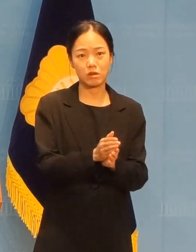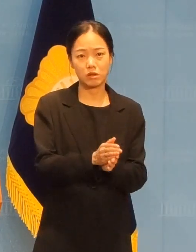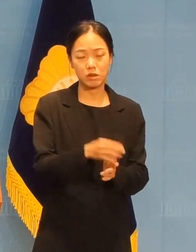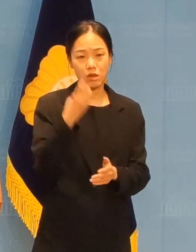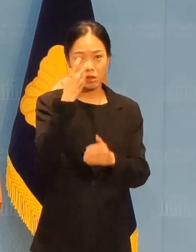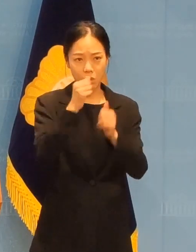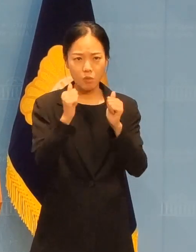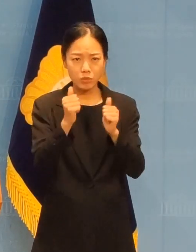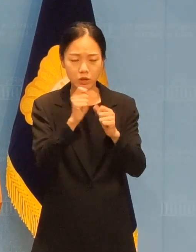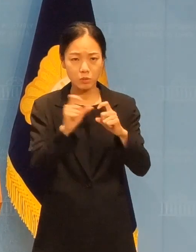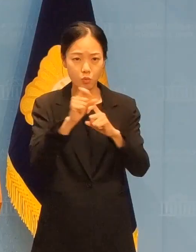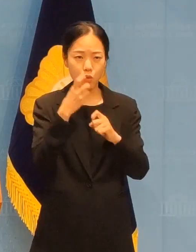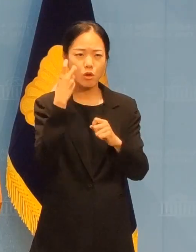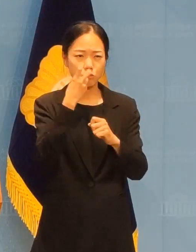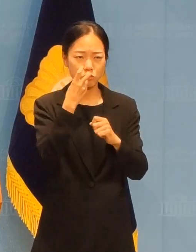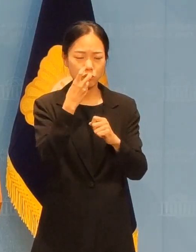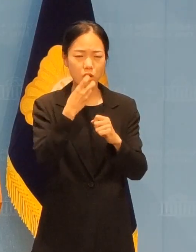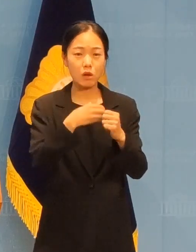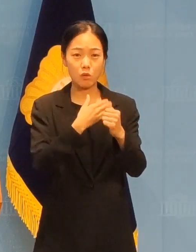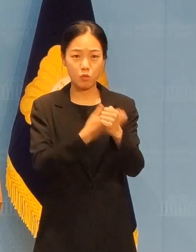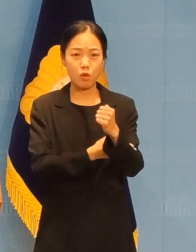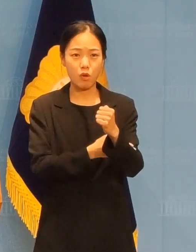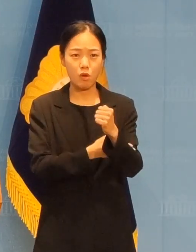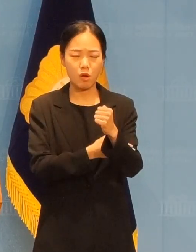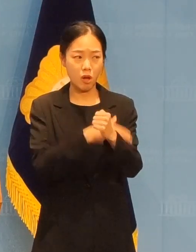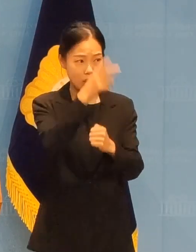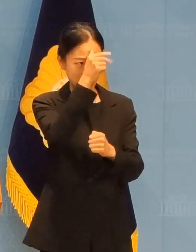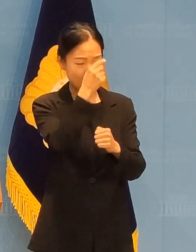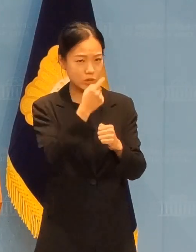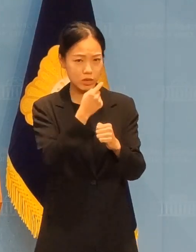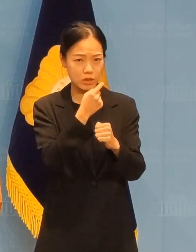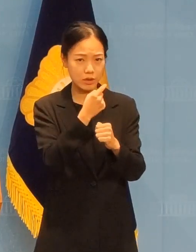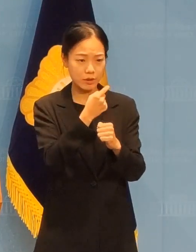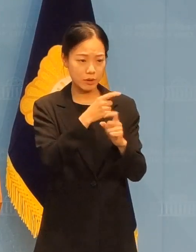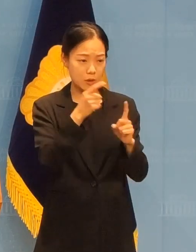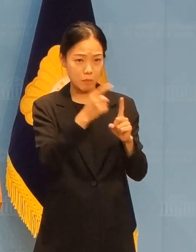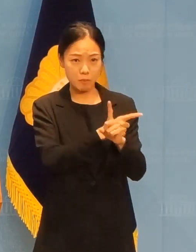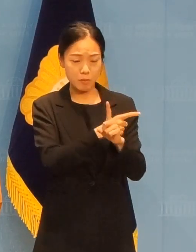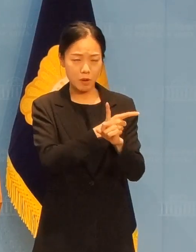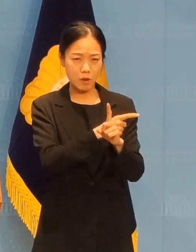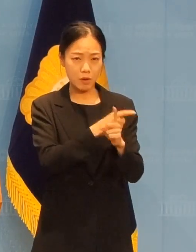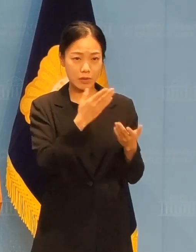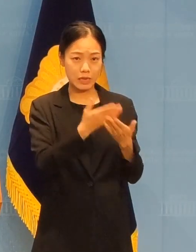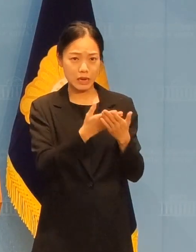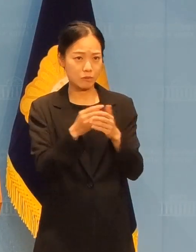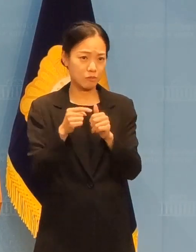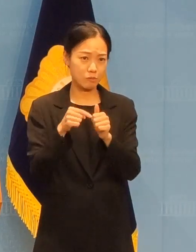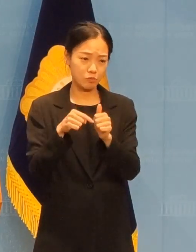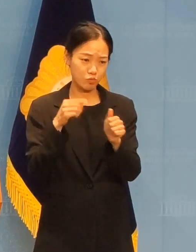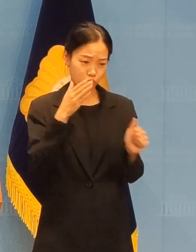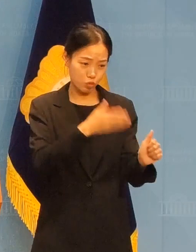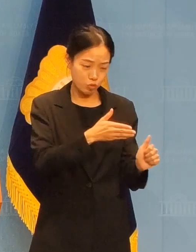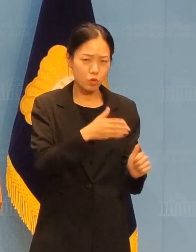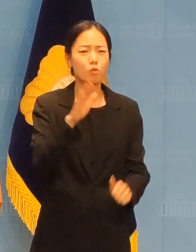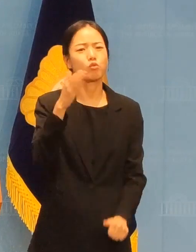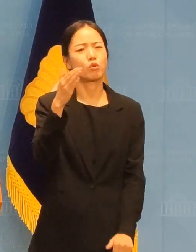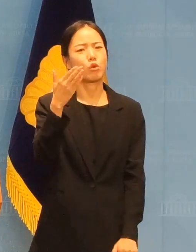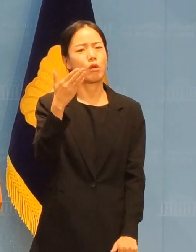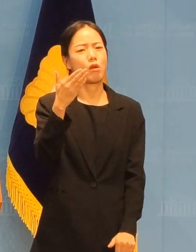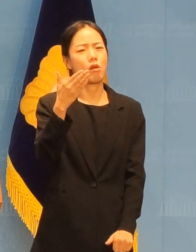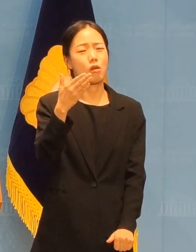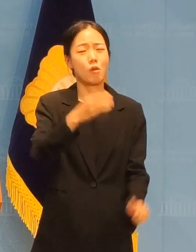보안 수사를 요구하면 된다, 중대범죄수사청이 한국판 FBI가 된다는